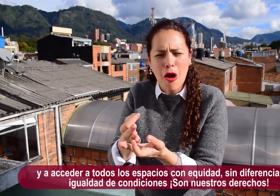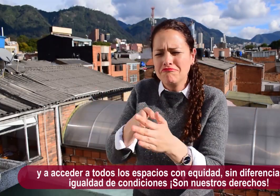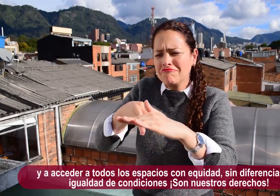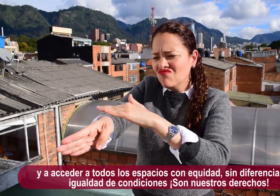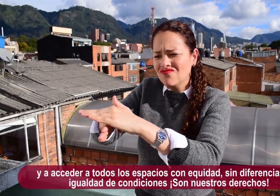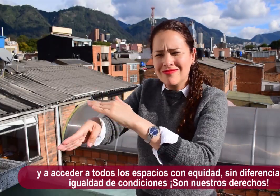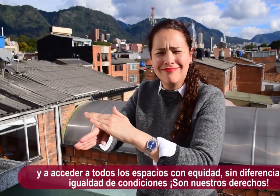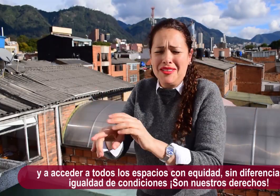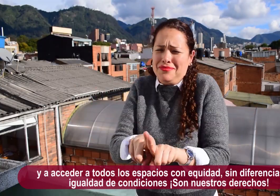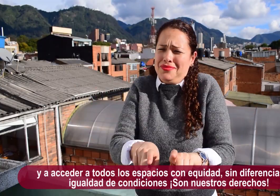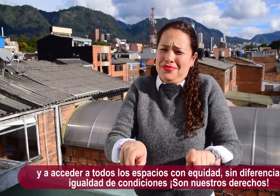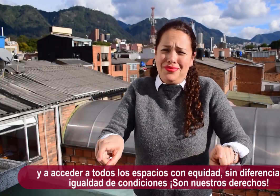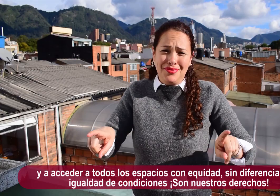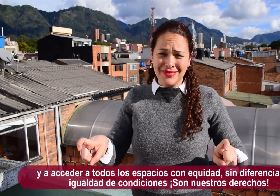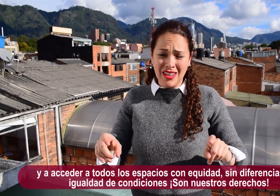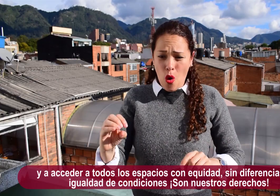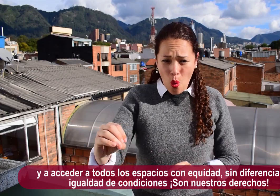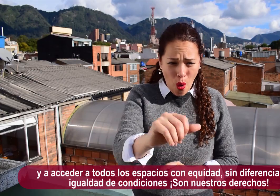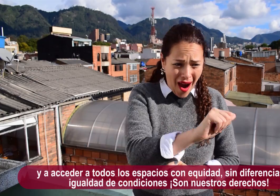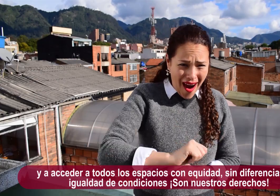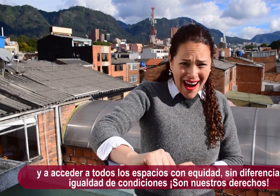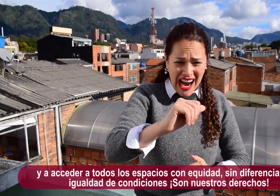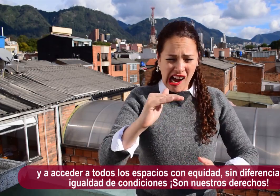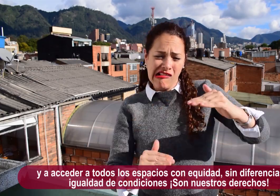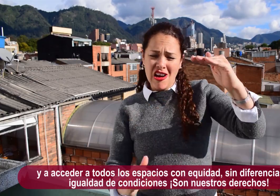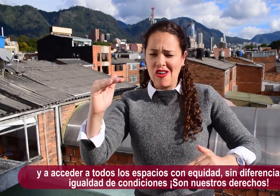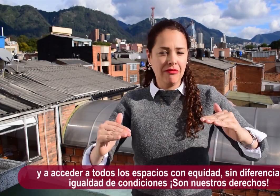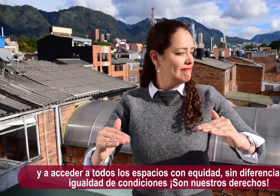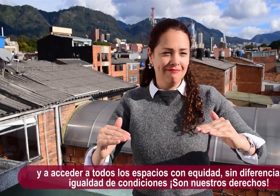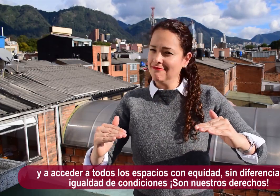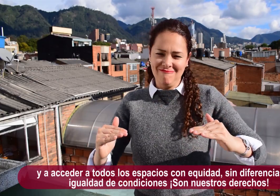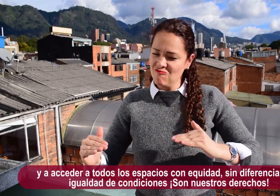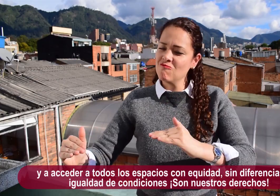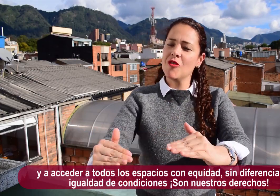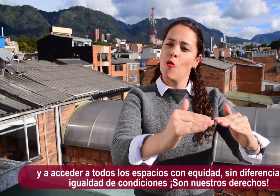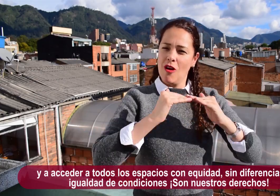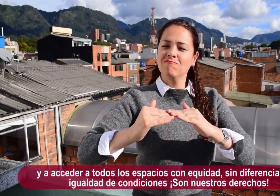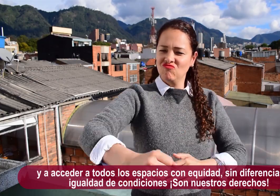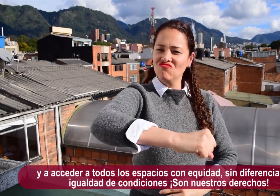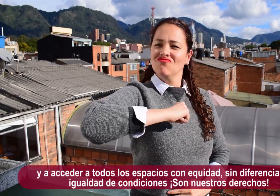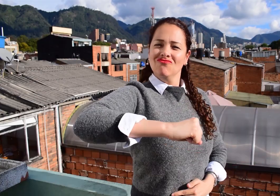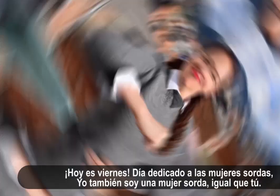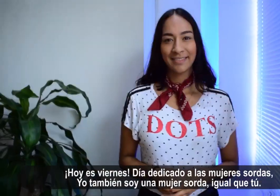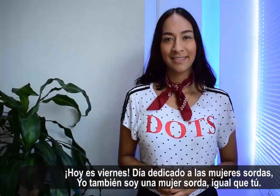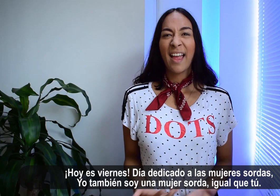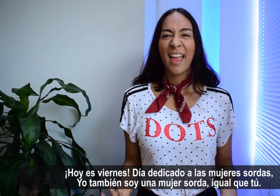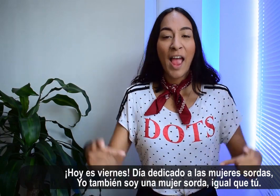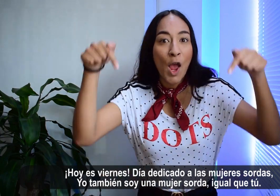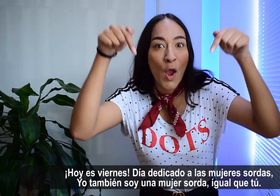acceder a todos los espacios con equidad, sin diferencias, en igualdad de condiciones. Son nuestros derechos. Hoy